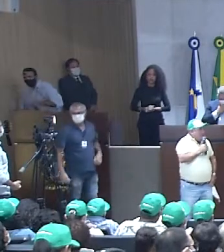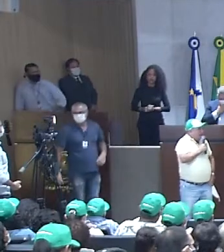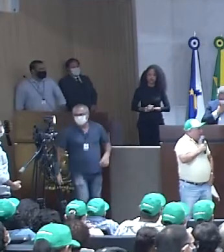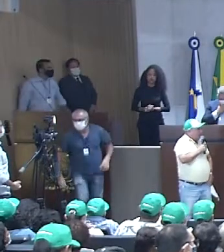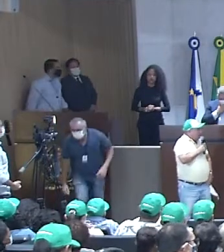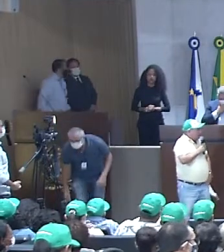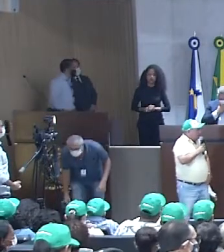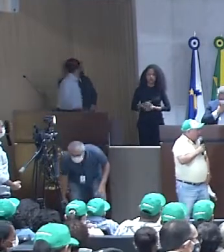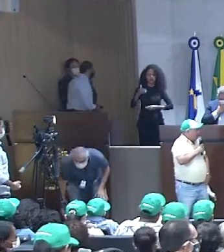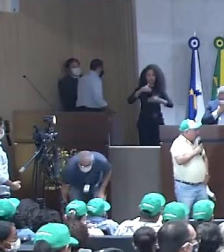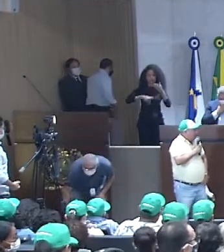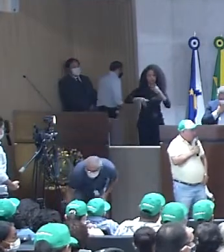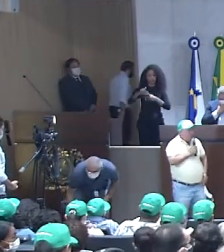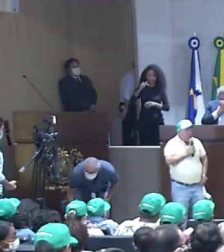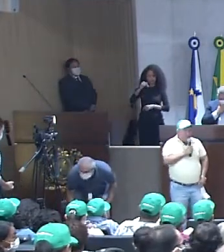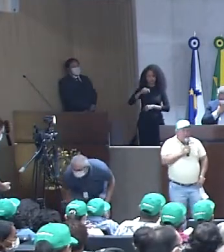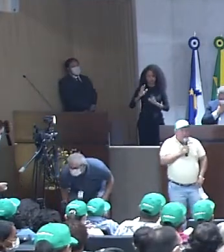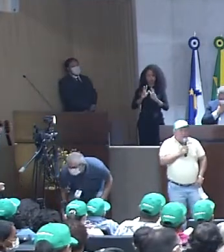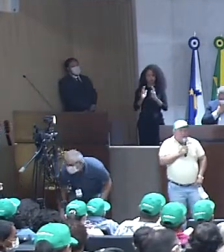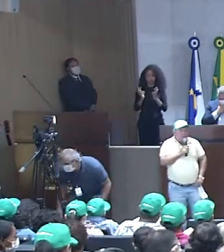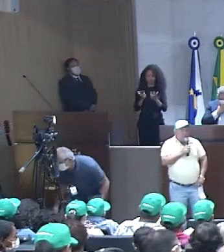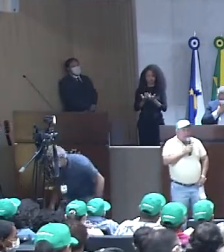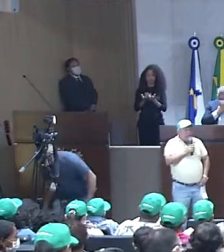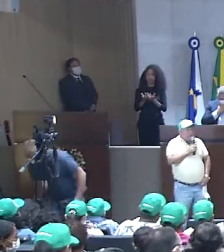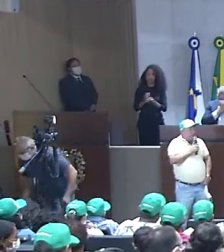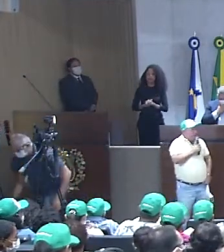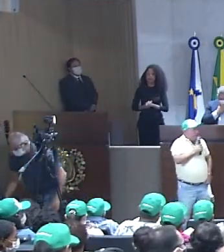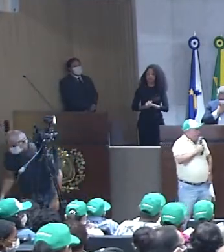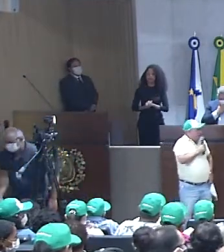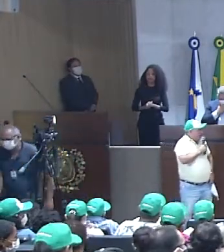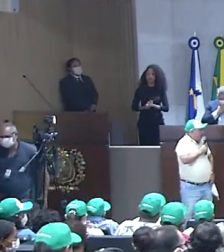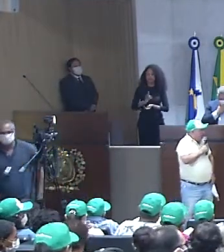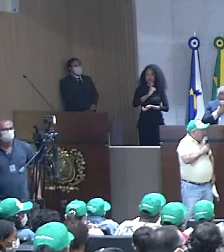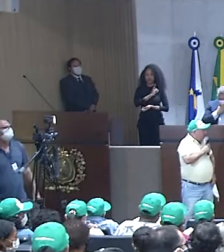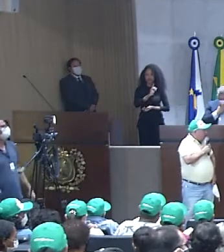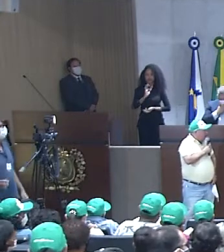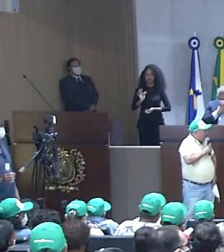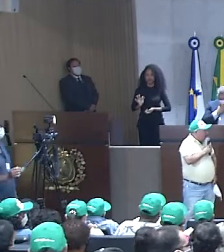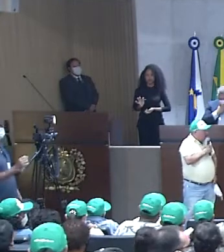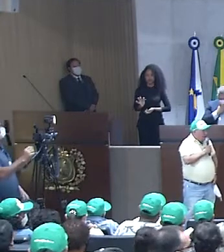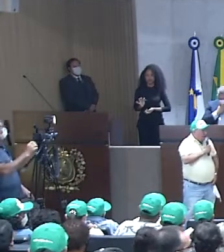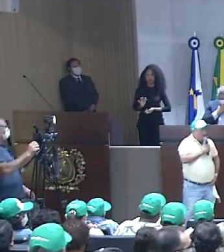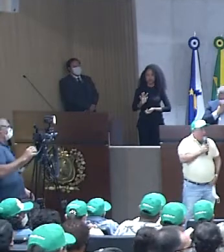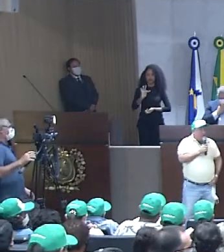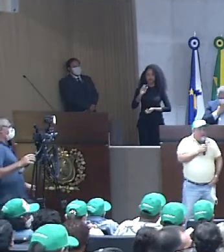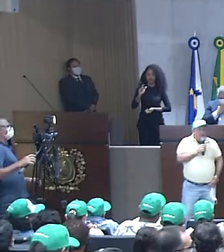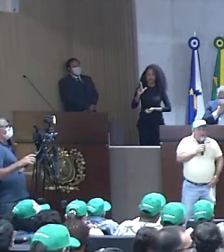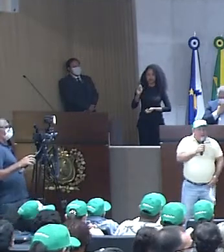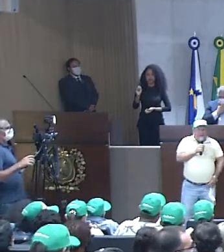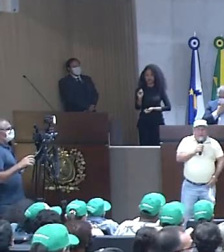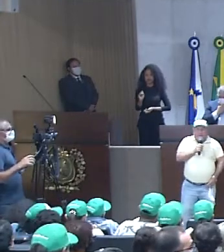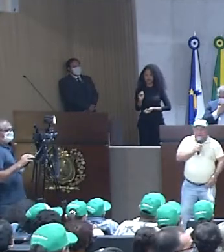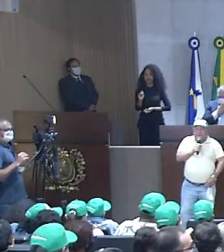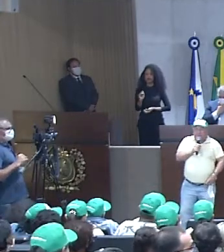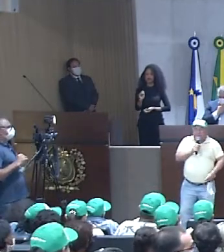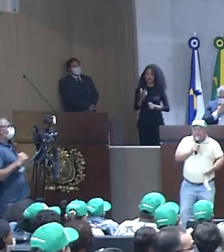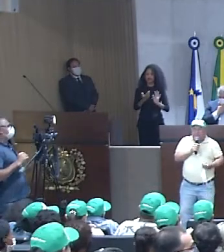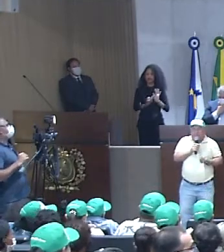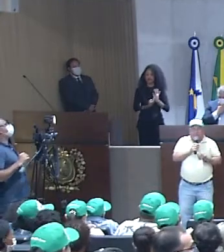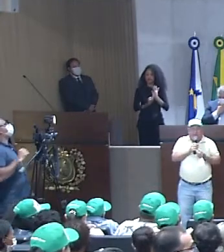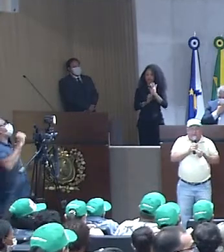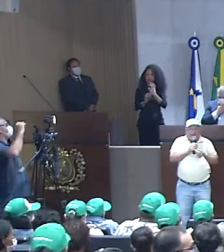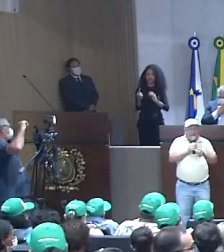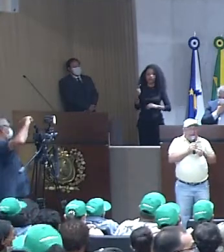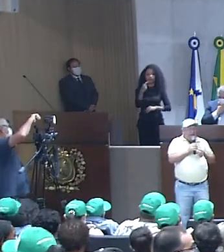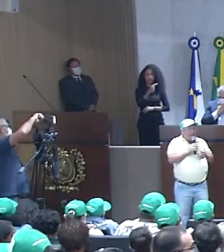faz parte aqui dessa casa, o deputado federal, Carlos Vera, nosso representante lá